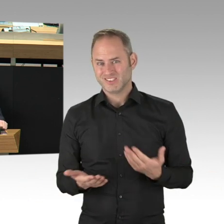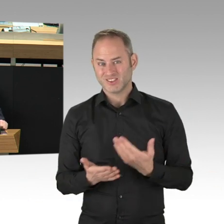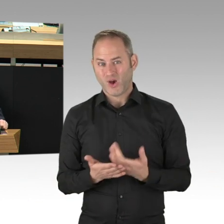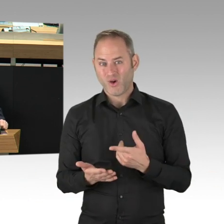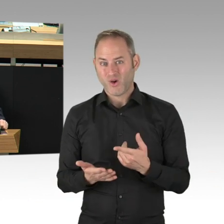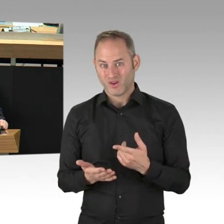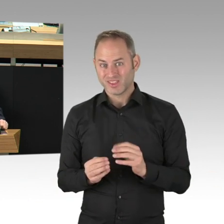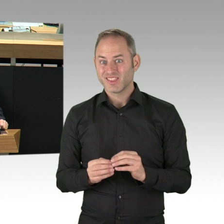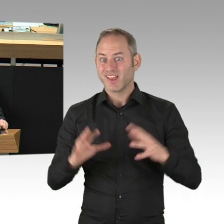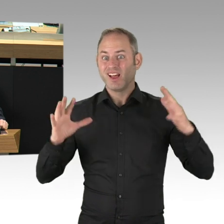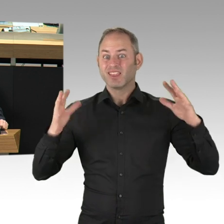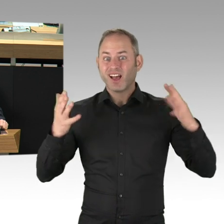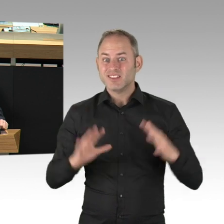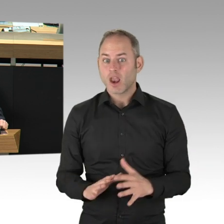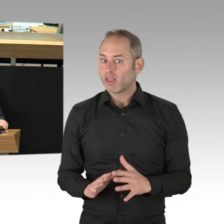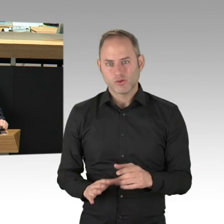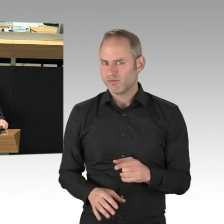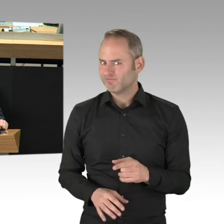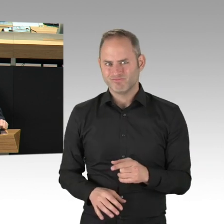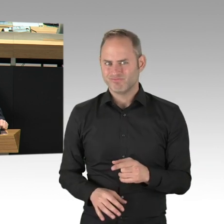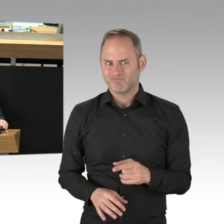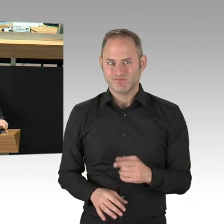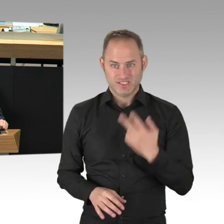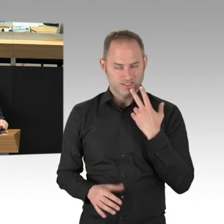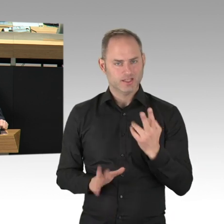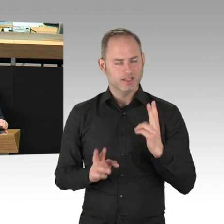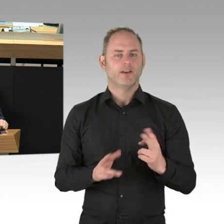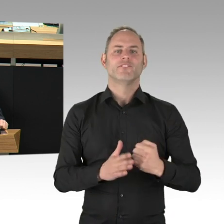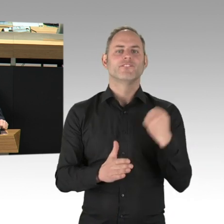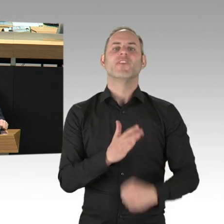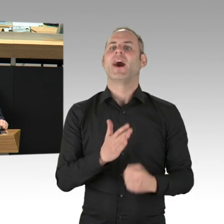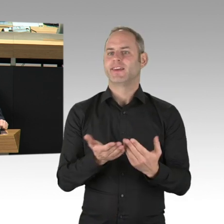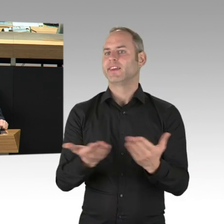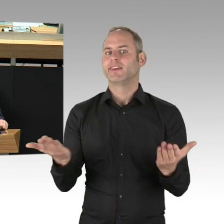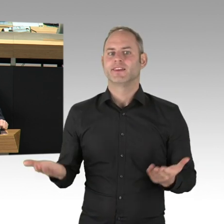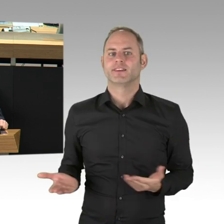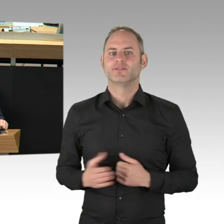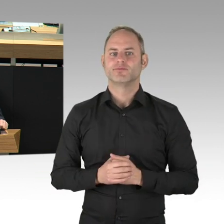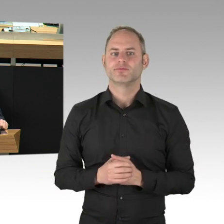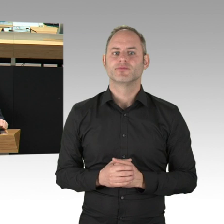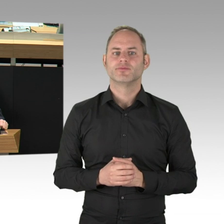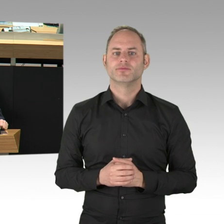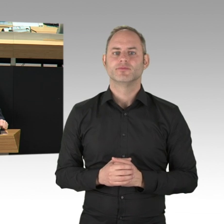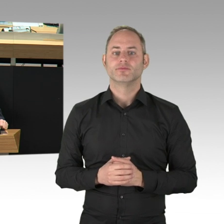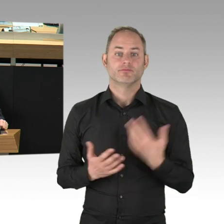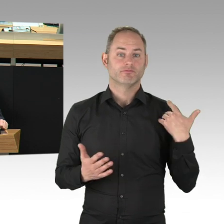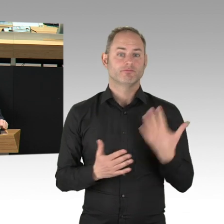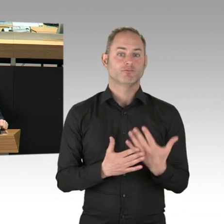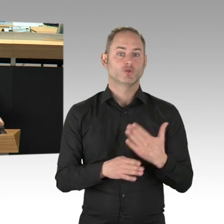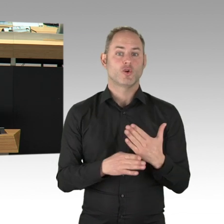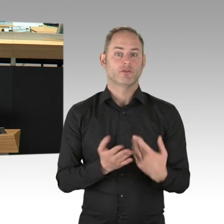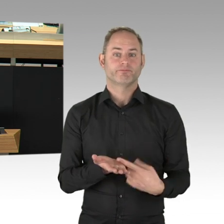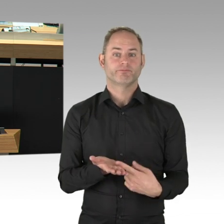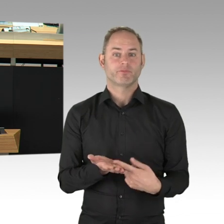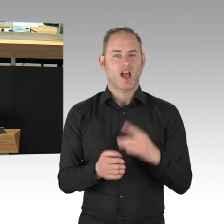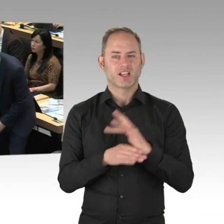In meinen Augen ist das eine schlimme, eine nicht hinzunehmende Entwicklung, die ihren Ursprung in der immer noch andauernden, unkontrollierten Massenzuwanderung von